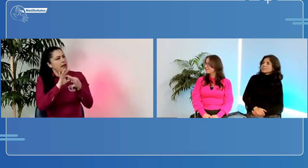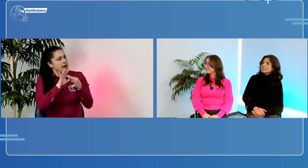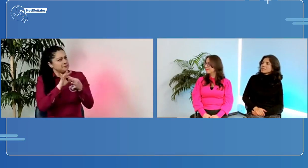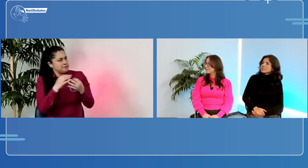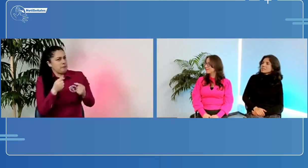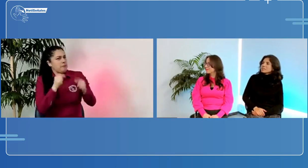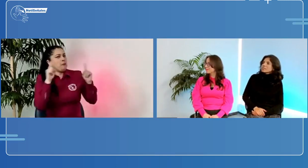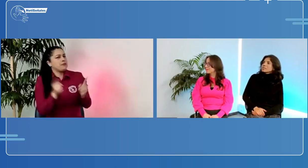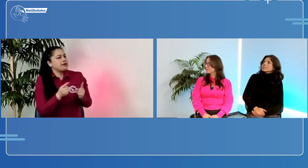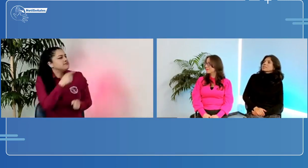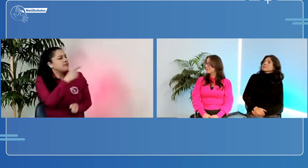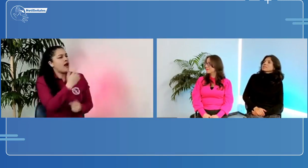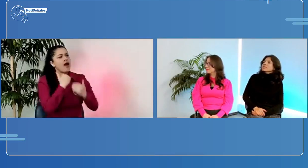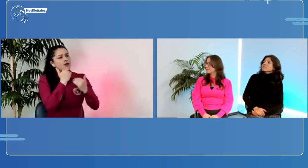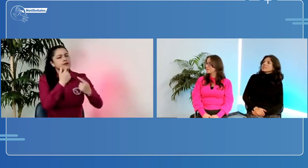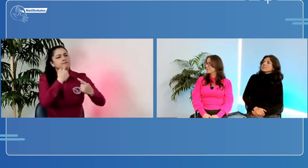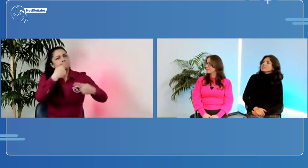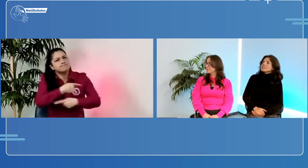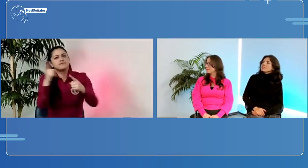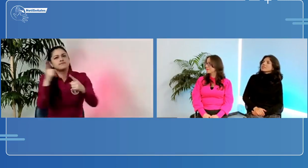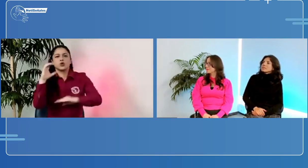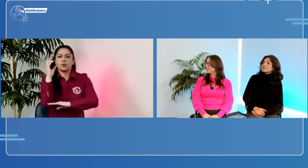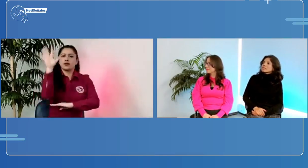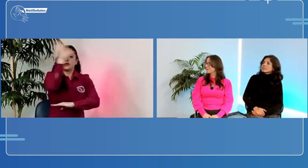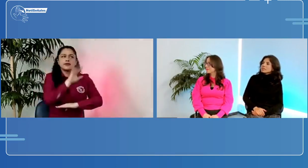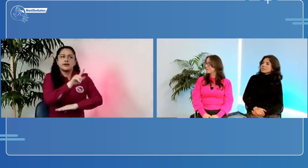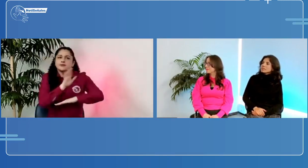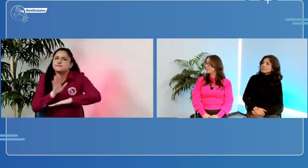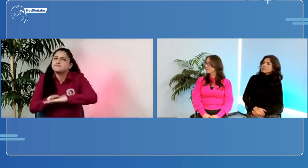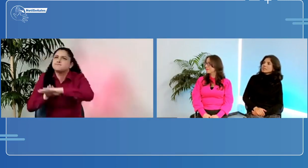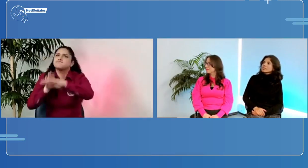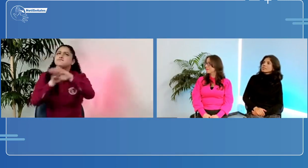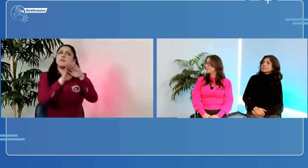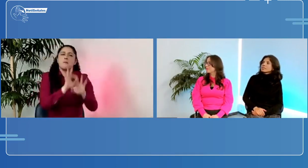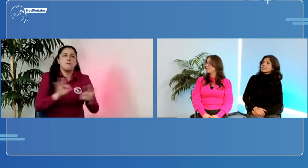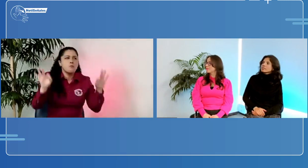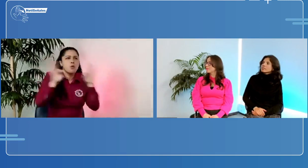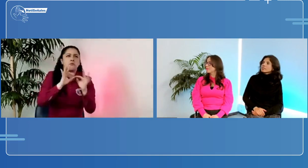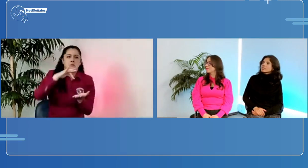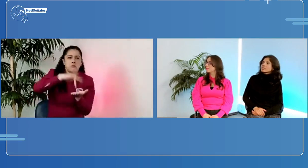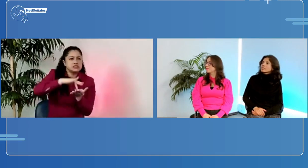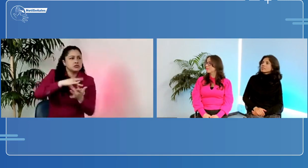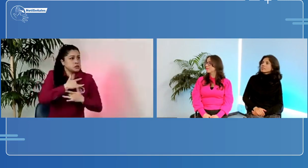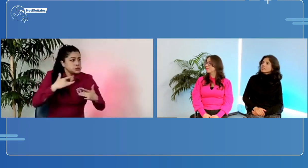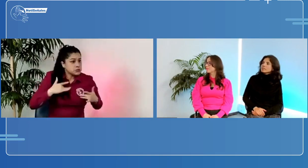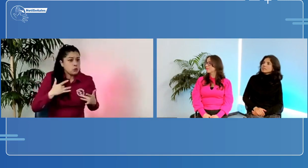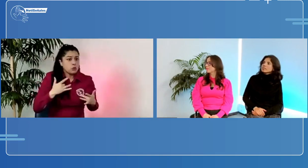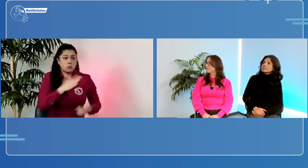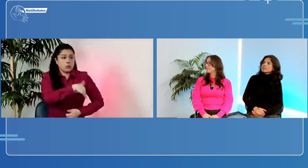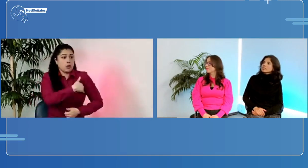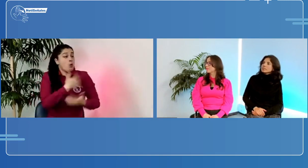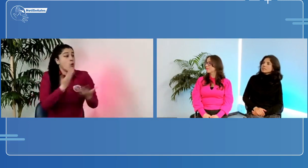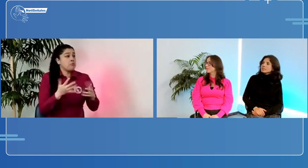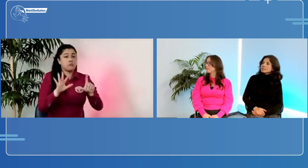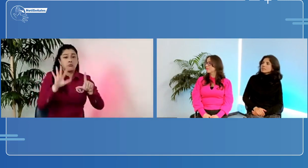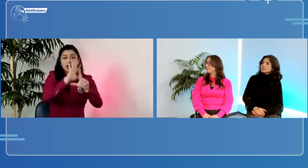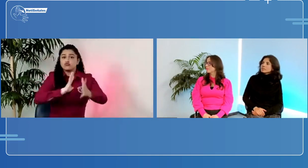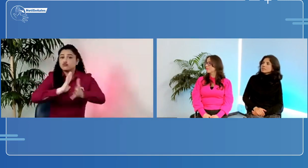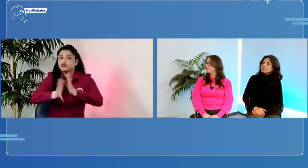pues también quisiera, no sé si quieren mencionarle algo a Colombia de pues esta participación